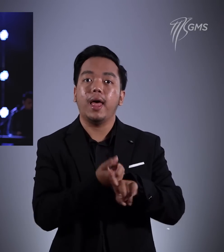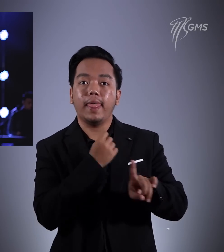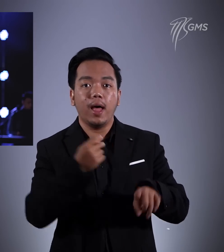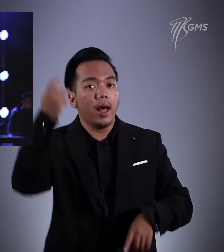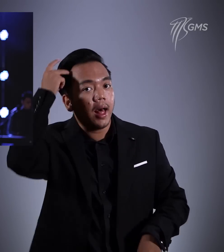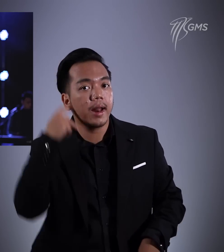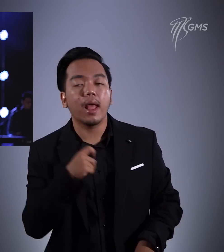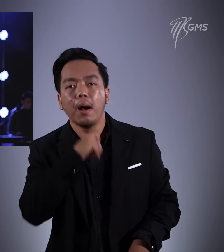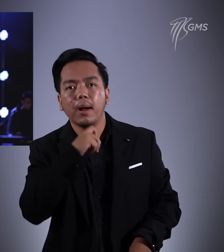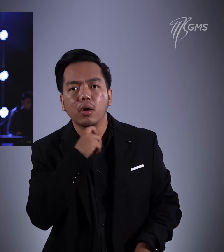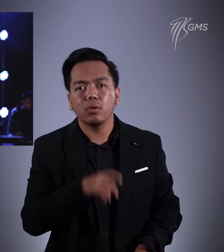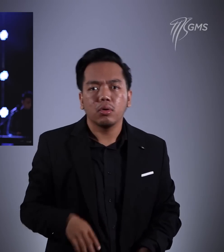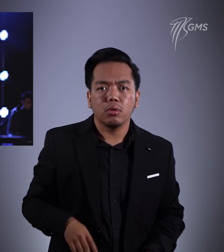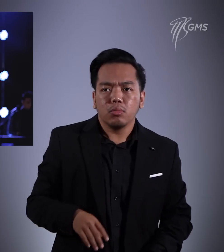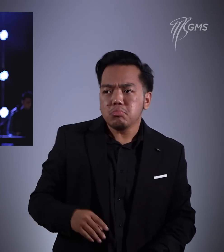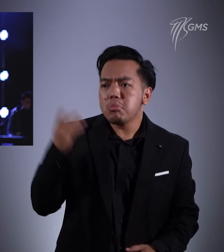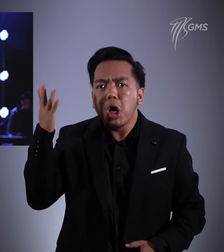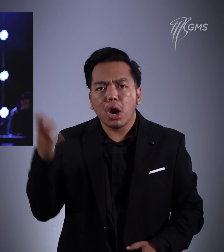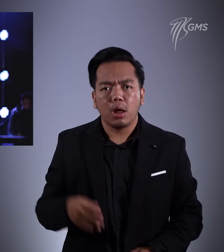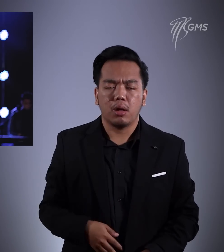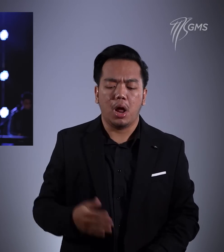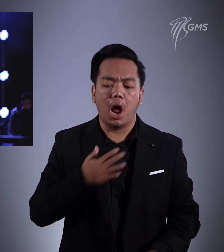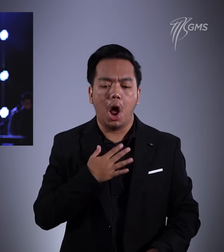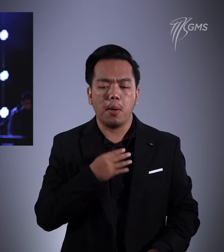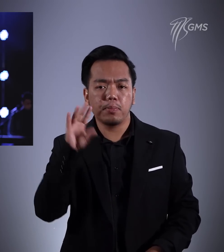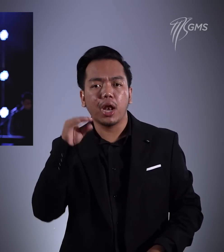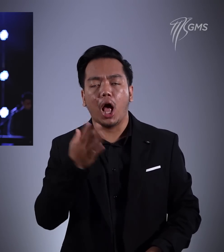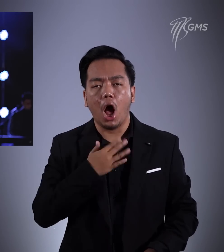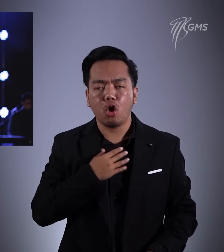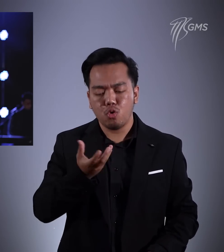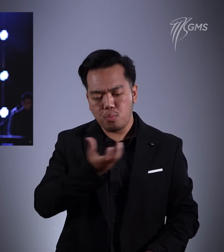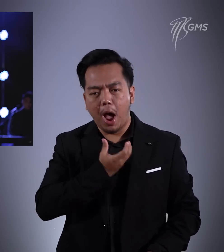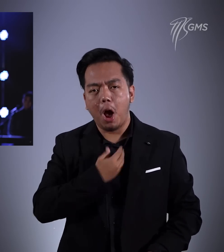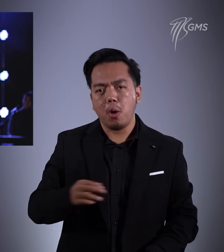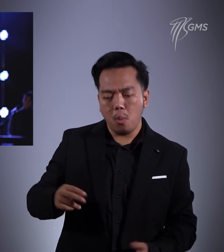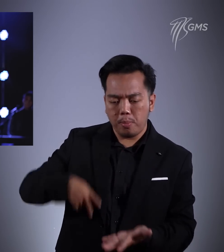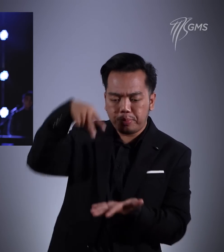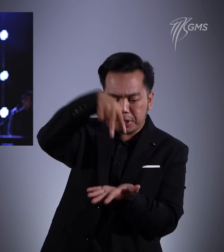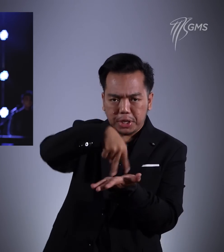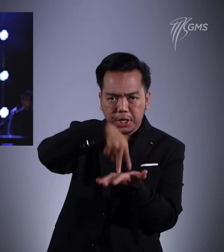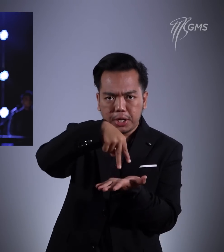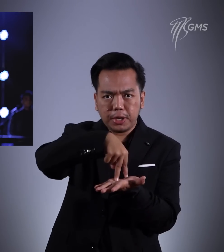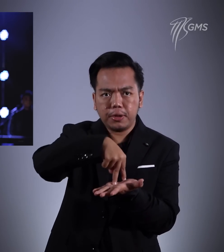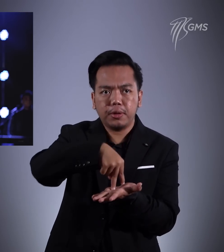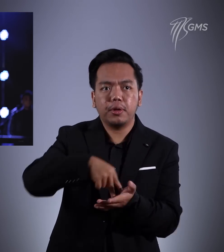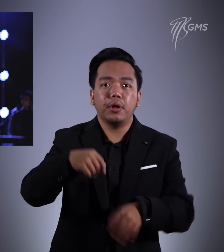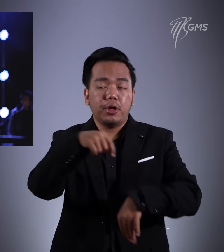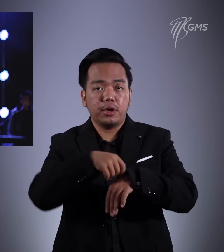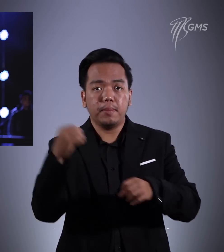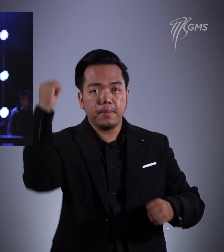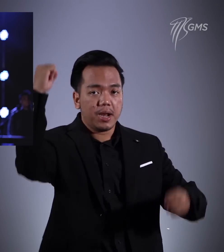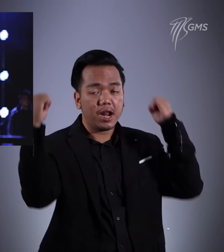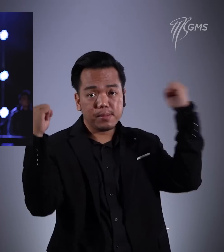tata Allah dan berkata, aku hendak berdiri di tempat pengintaianku dan hendak berdiri tegak di